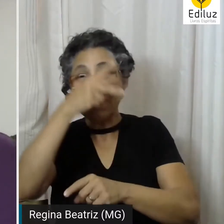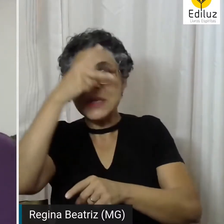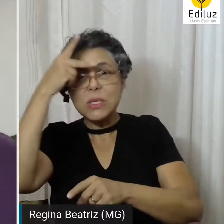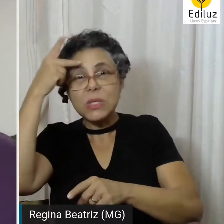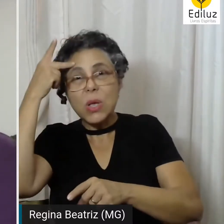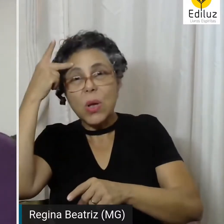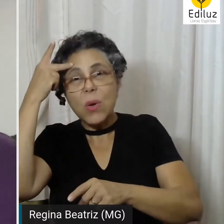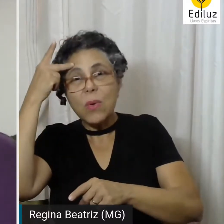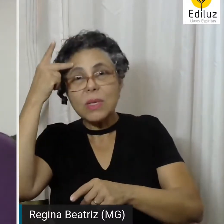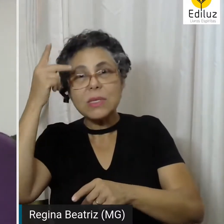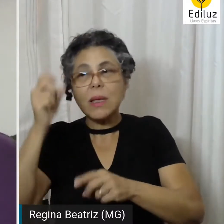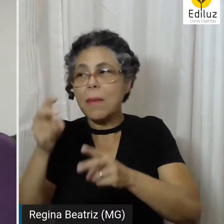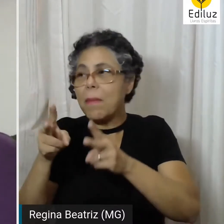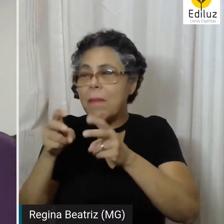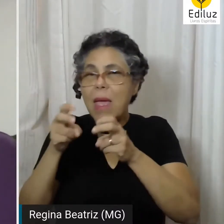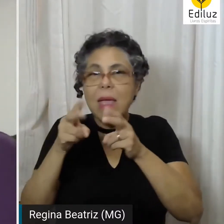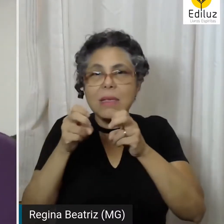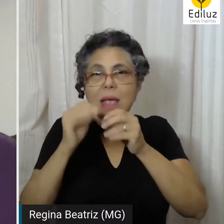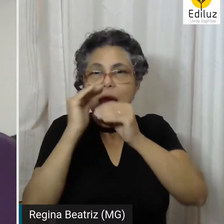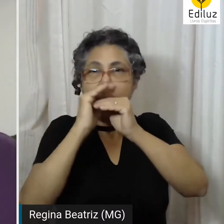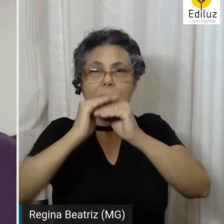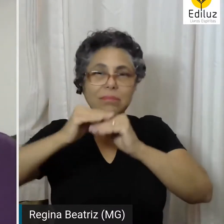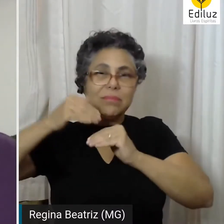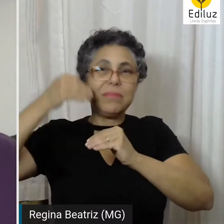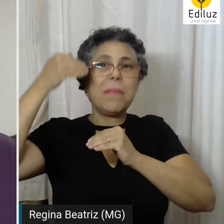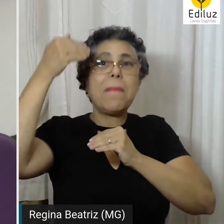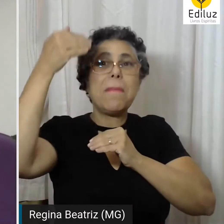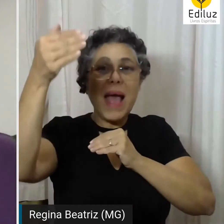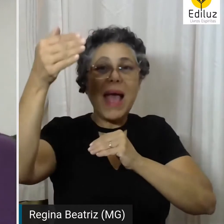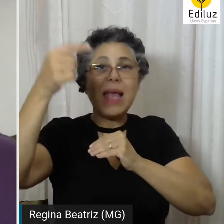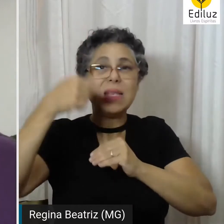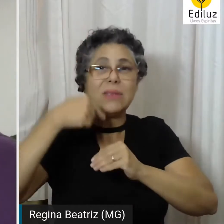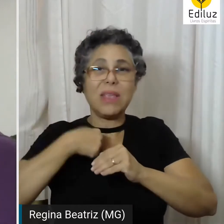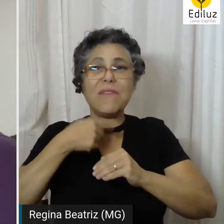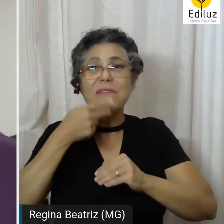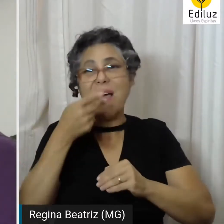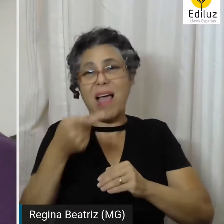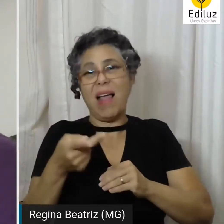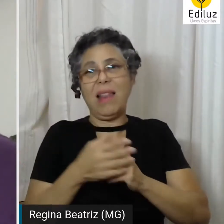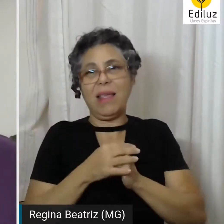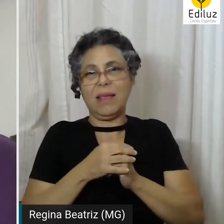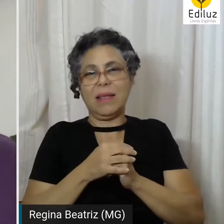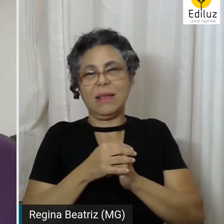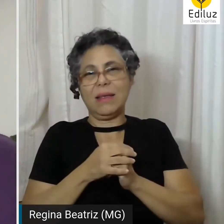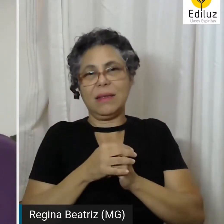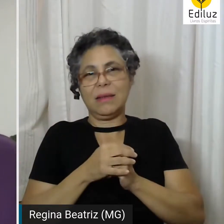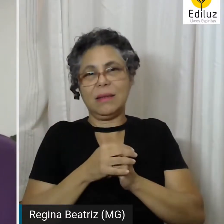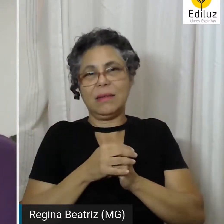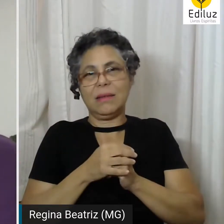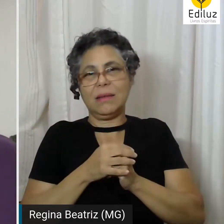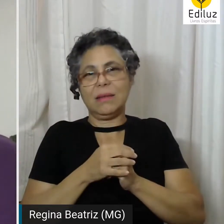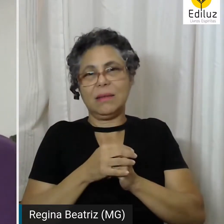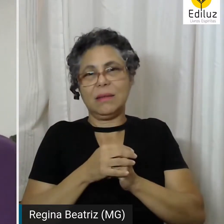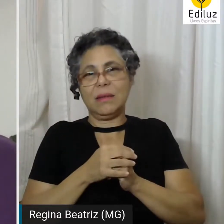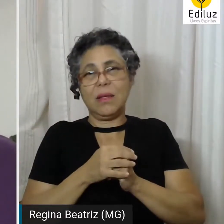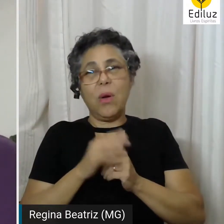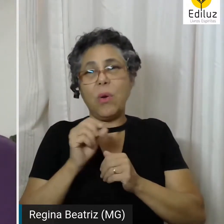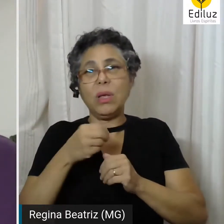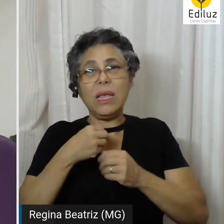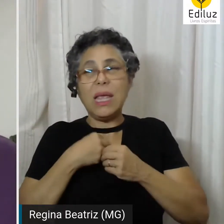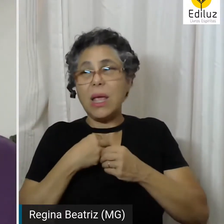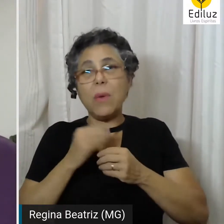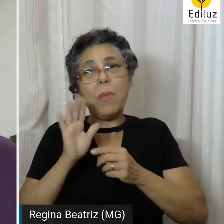de perceber para além daquilo que é dito, perceber para além daquilo que me é